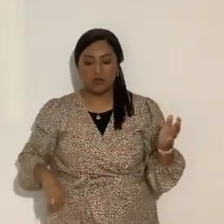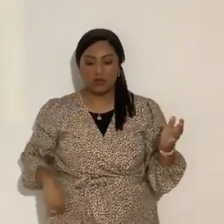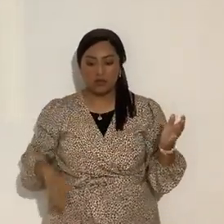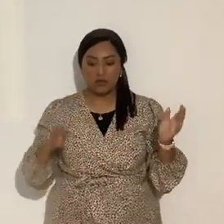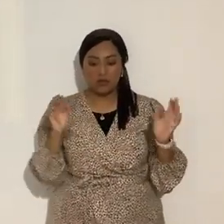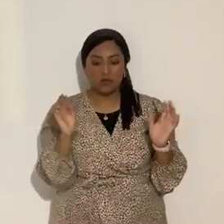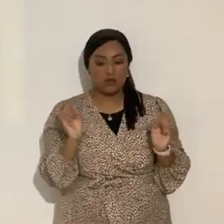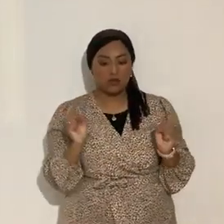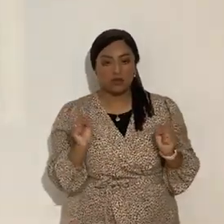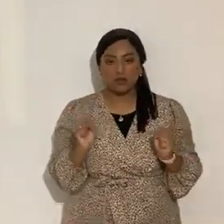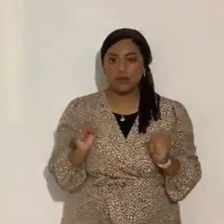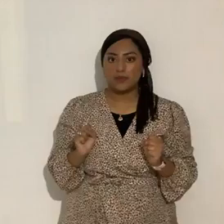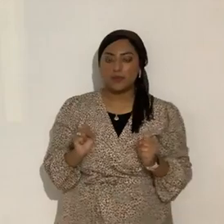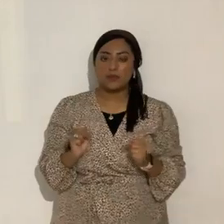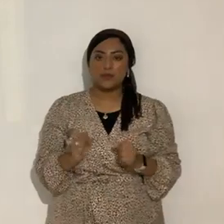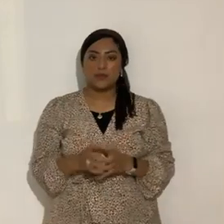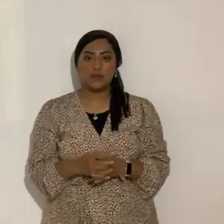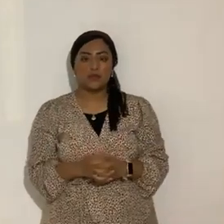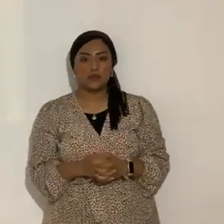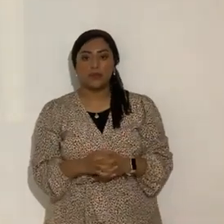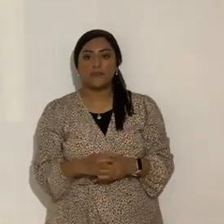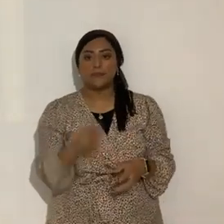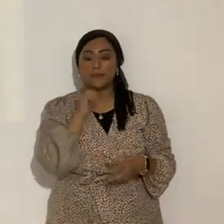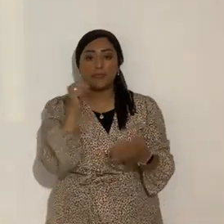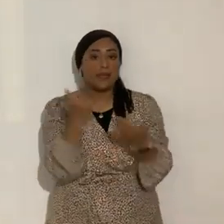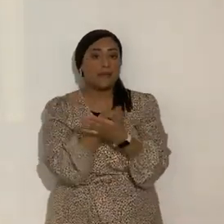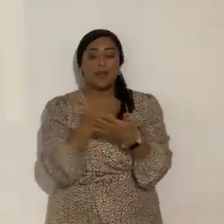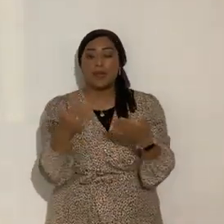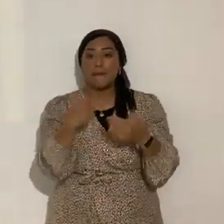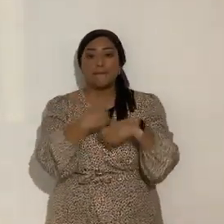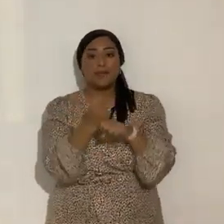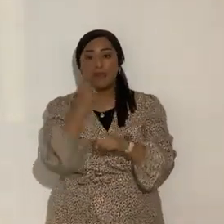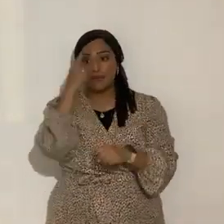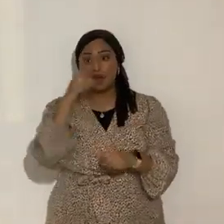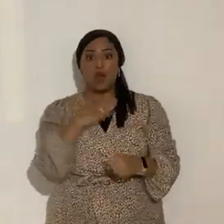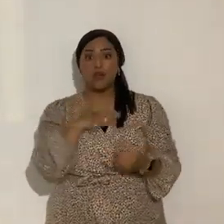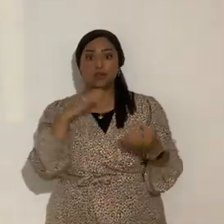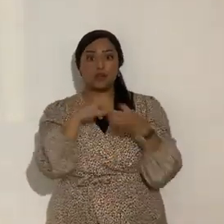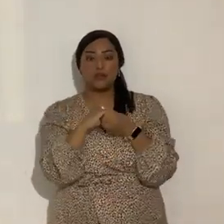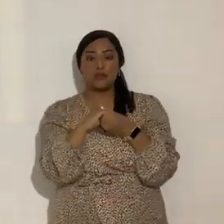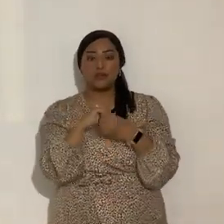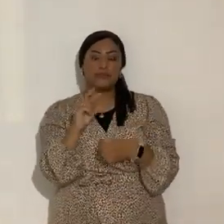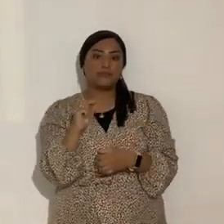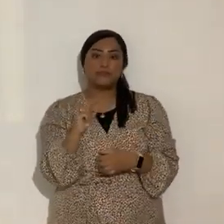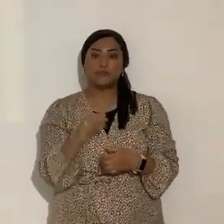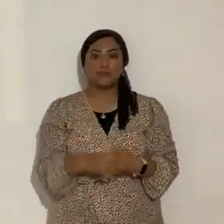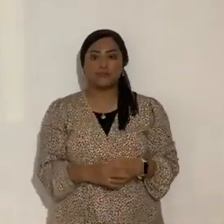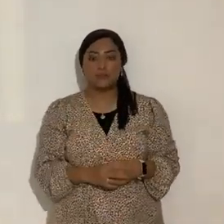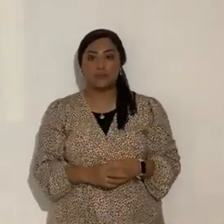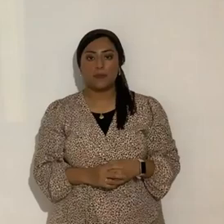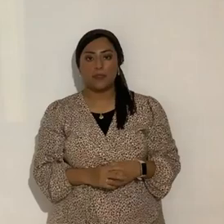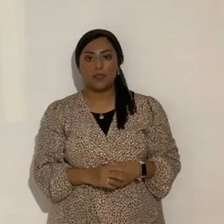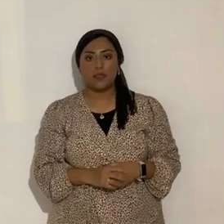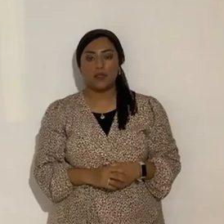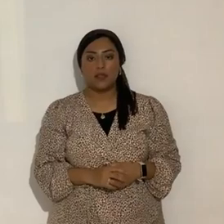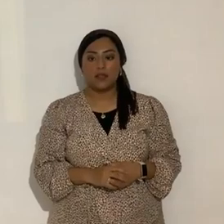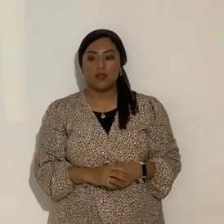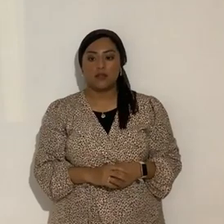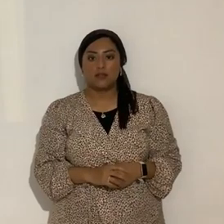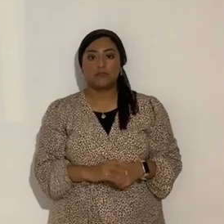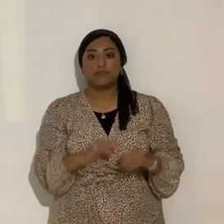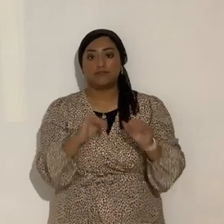Omen. Entonces no todo fue creado para nosotros, hermanos. ¿Cómo es esto? Bueno, porque inclusive